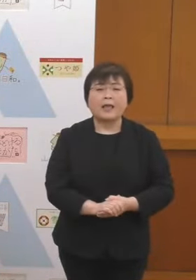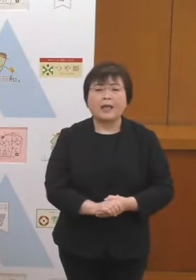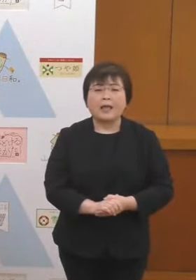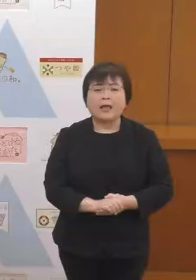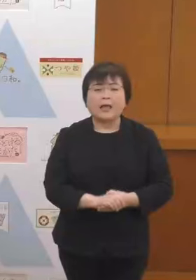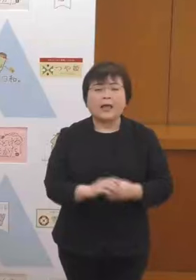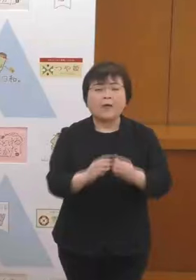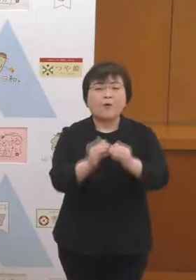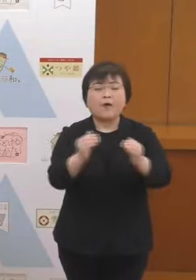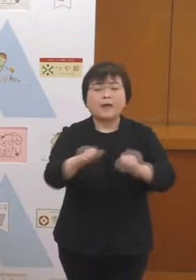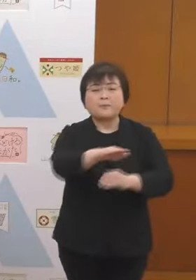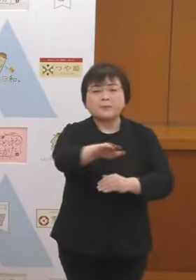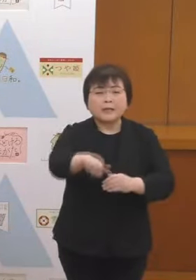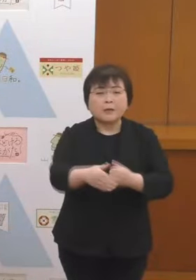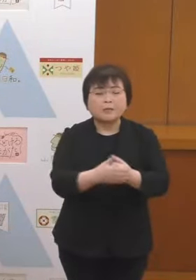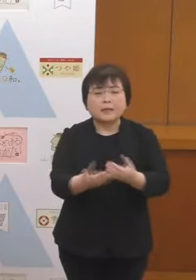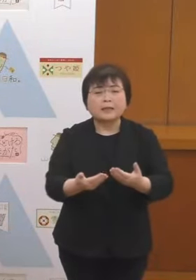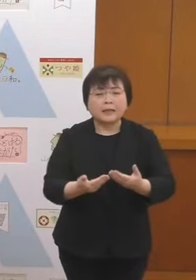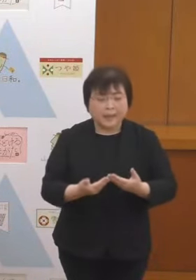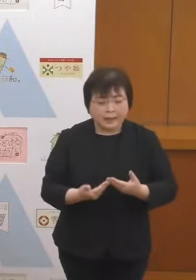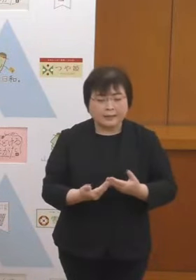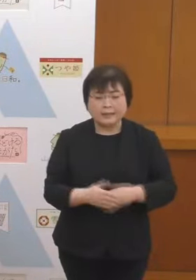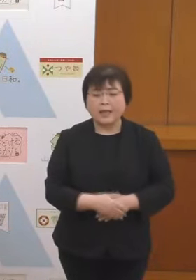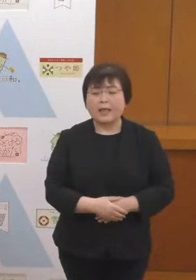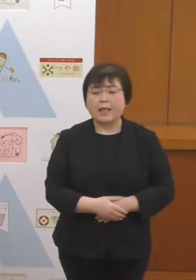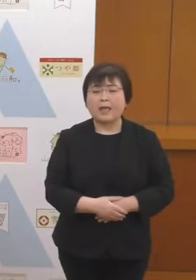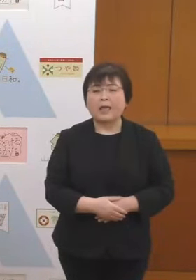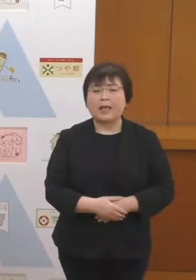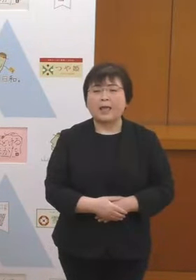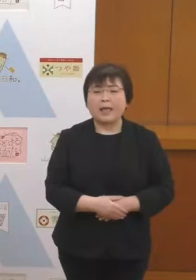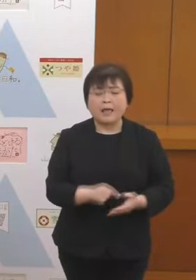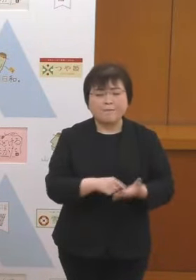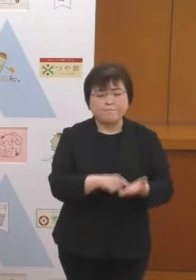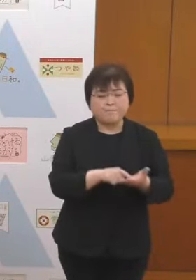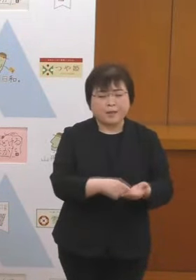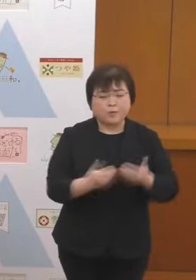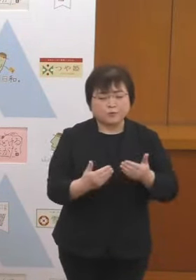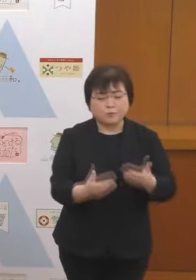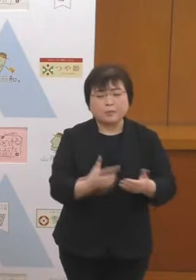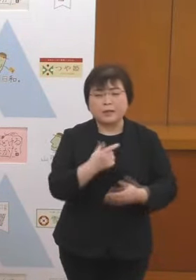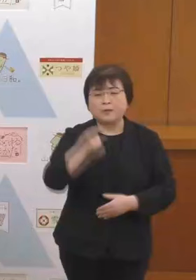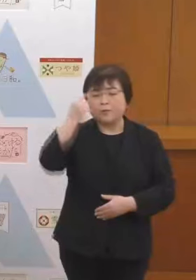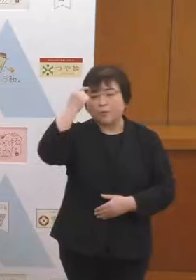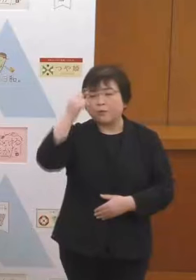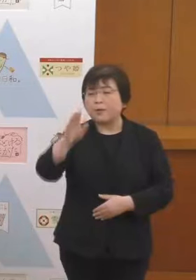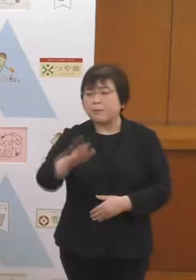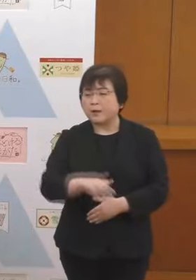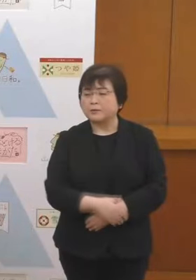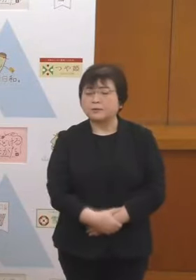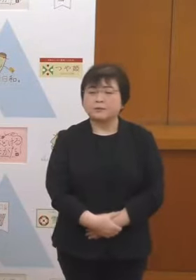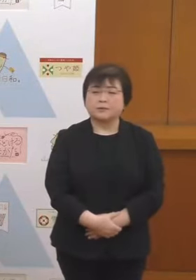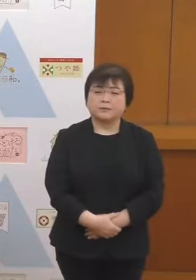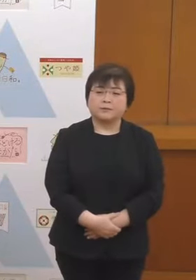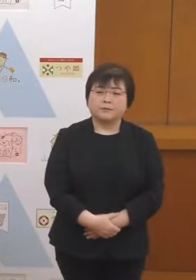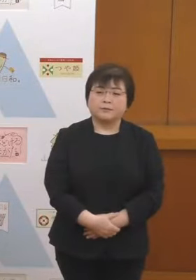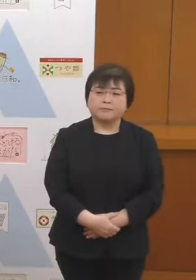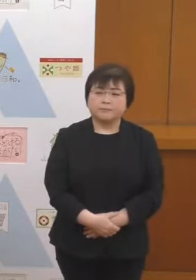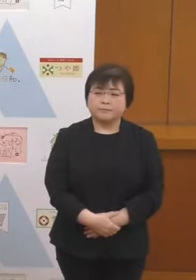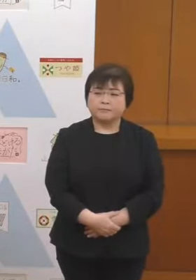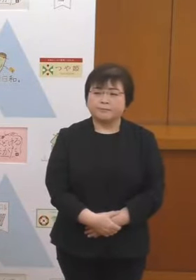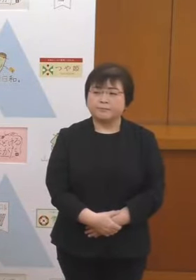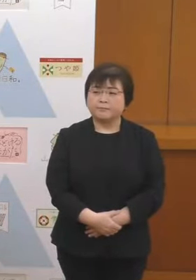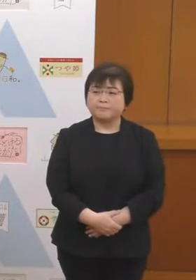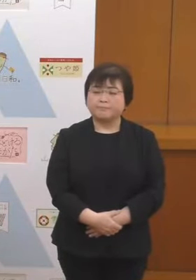様にもお力いただきながら政府への働きかけを一層進めてまりたいと考えているところであり